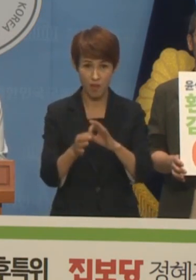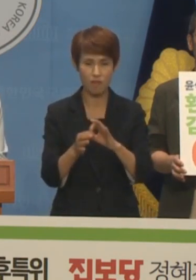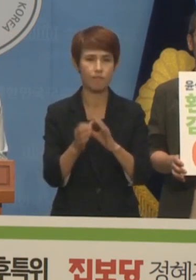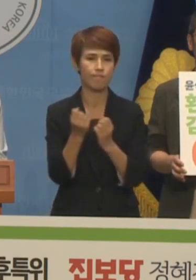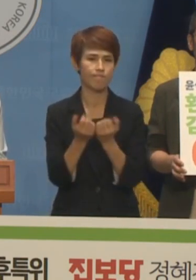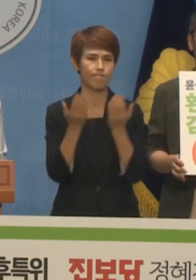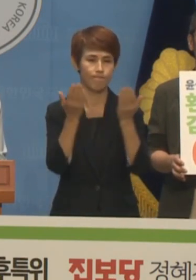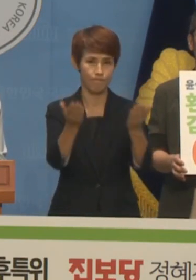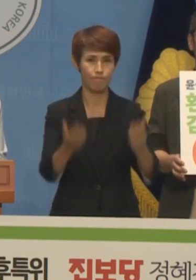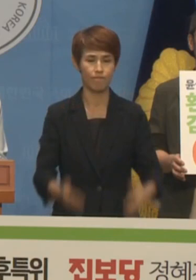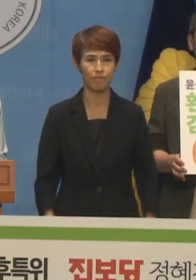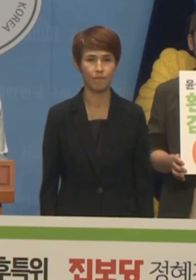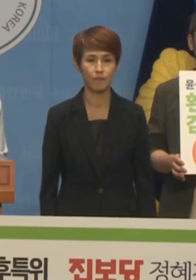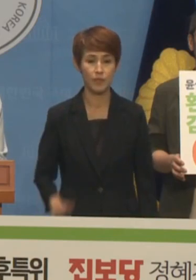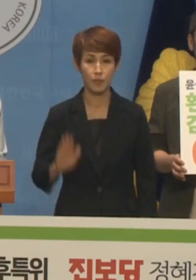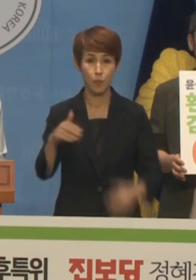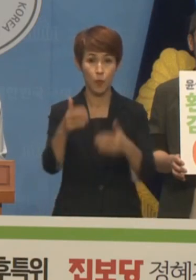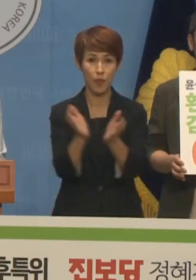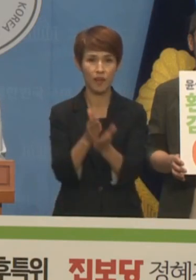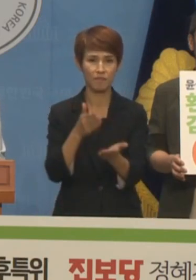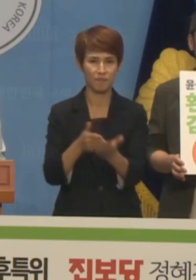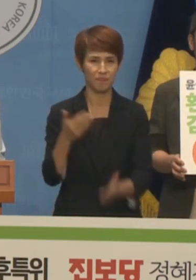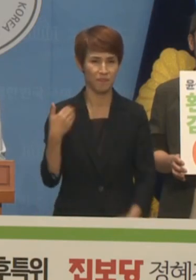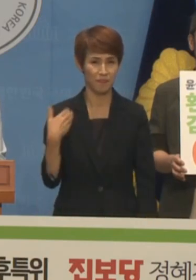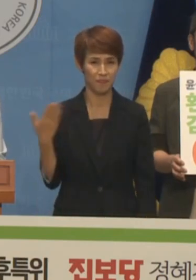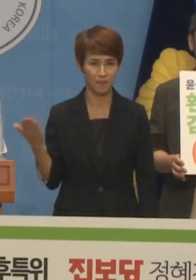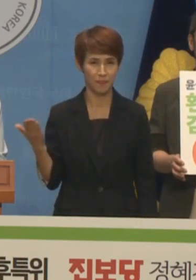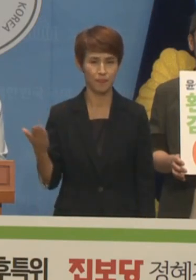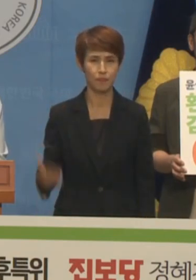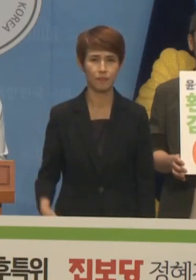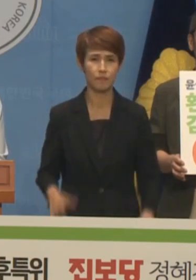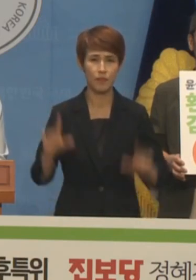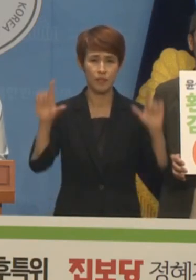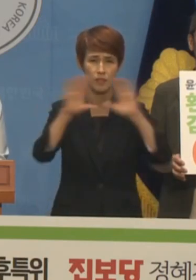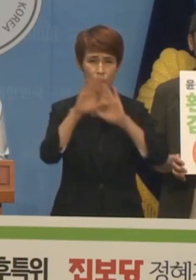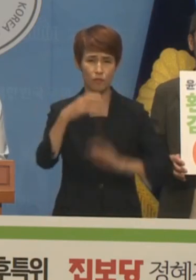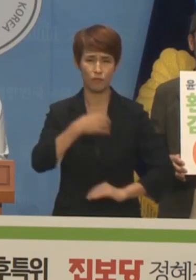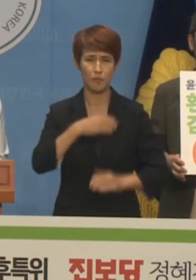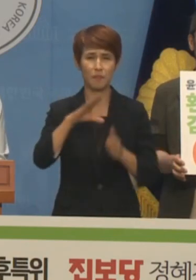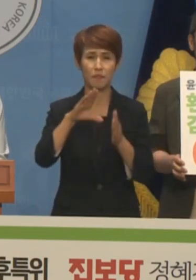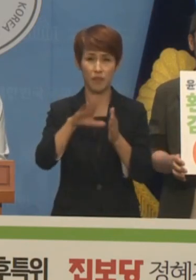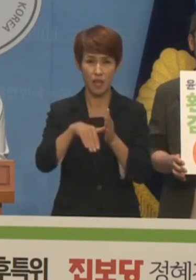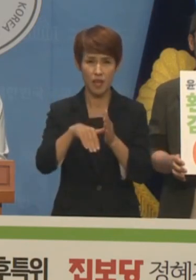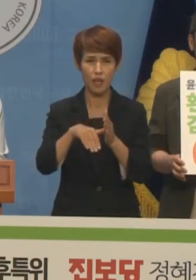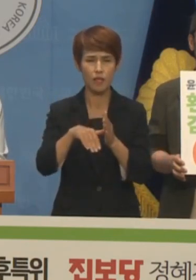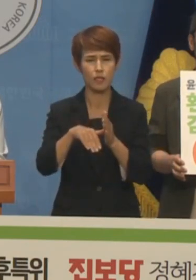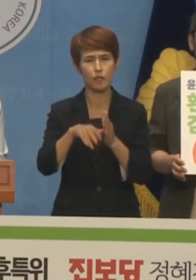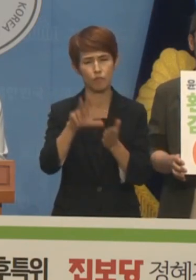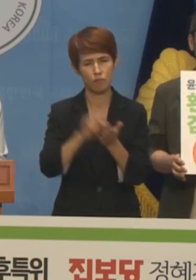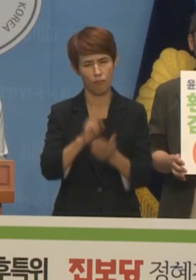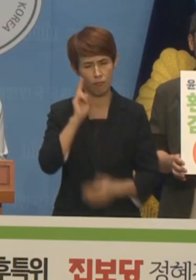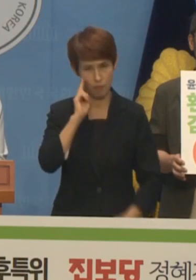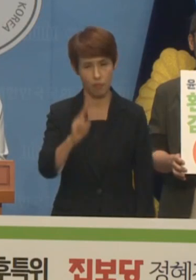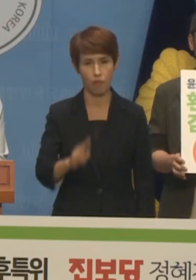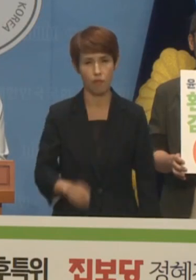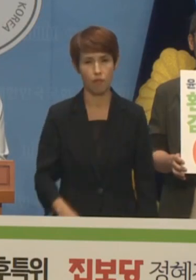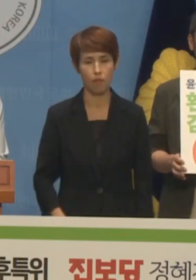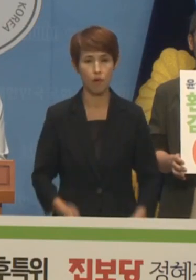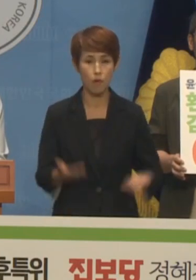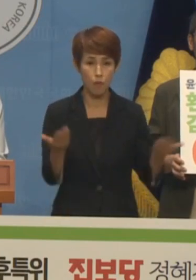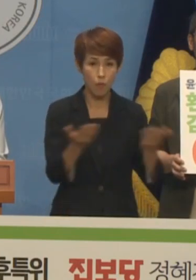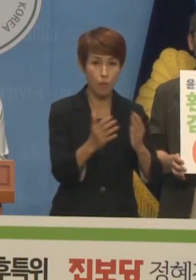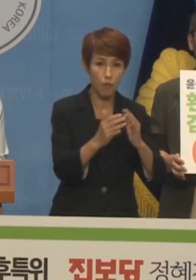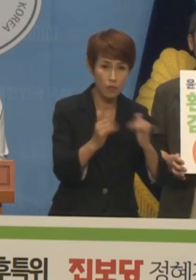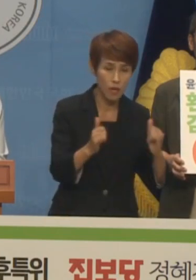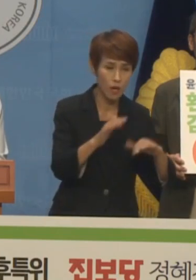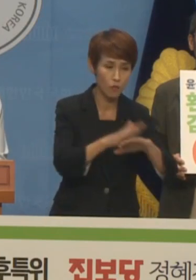시작하겠습니다. 진보당 정혜경입니다. 기후시대, 기후재난의 시대입니다. 땀 흘려 일하는 노동자,